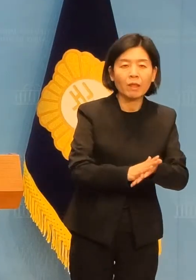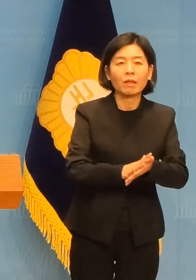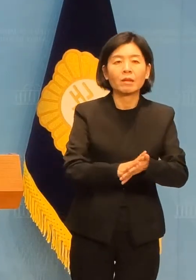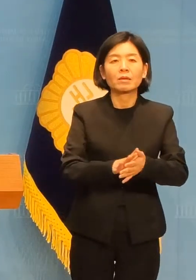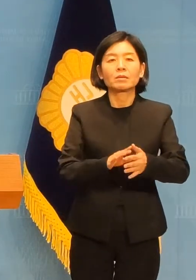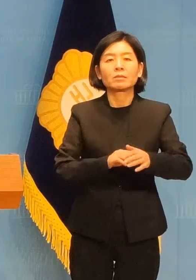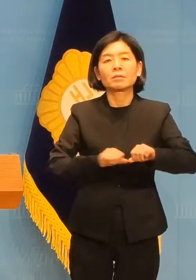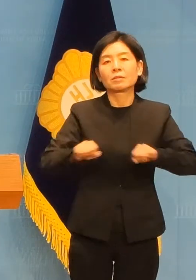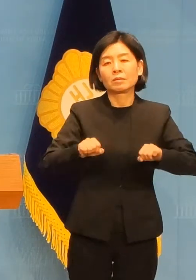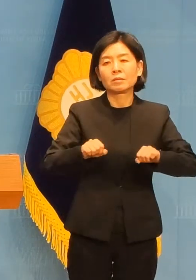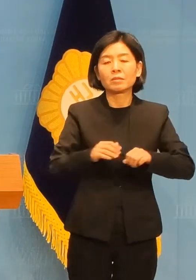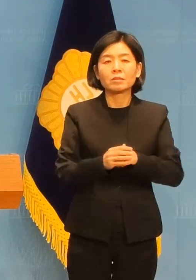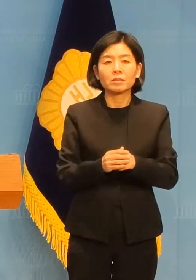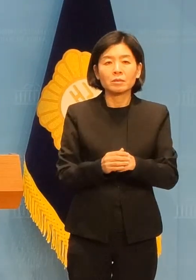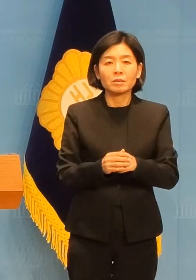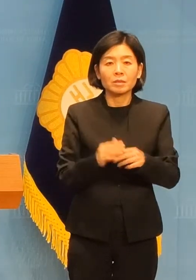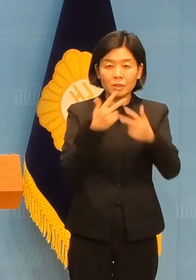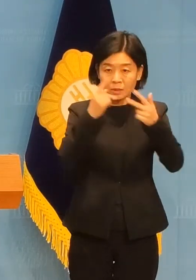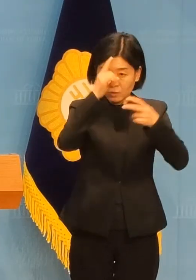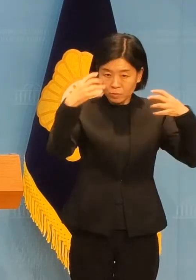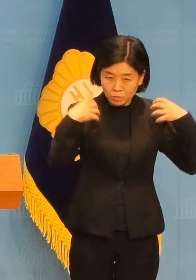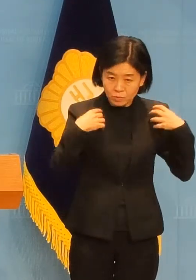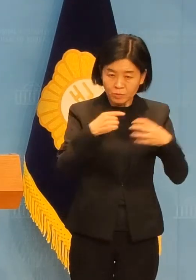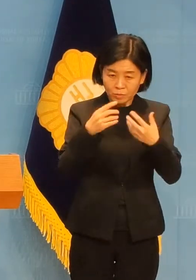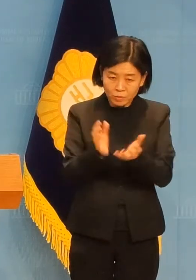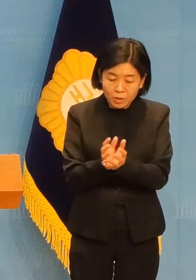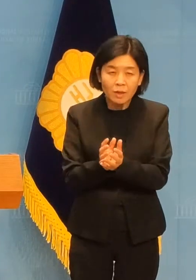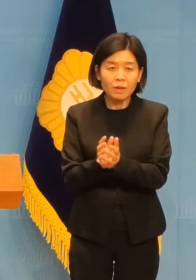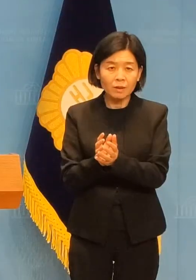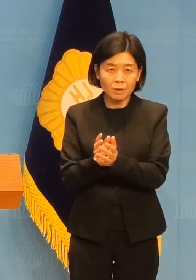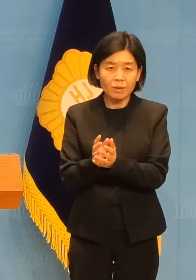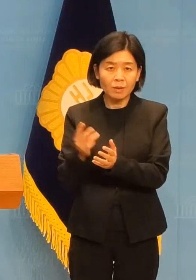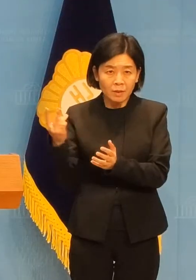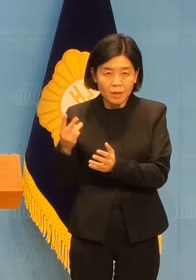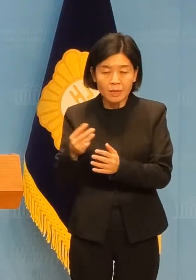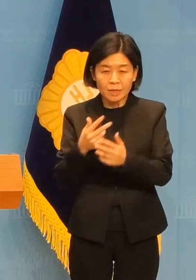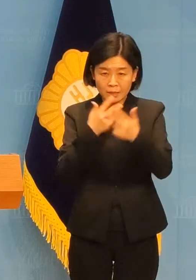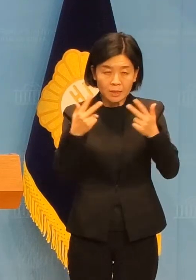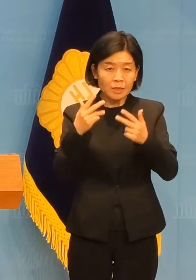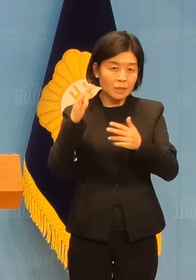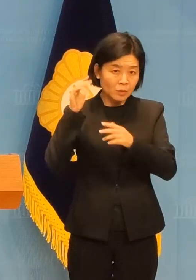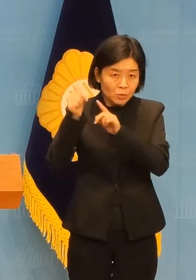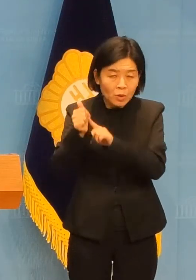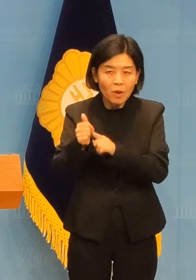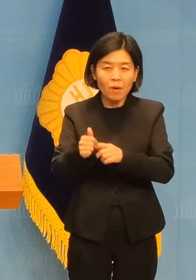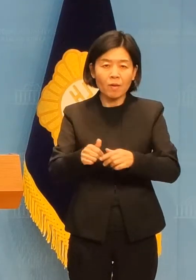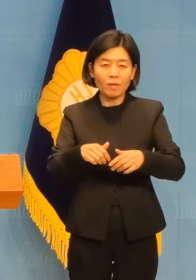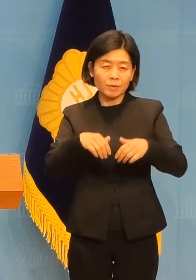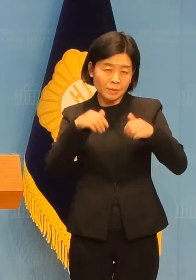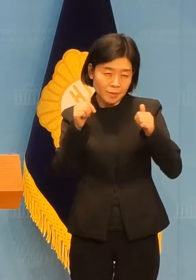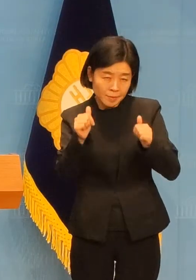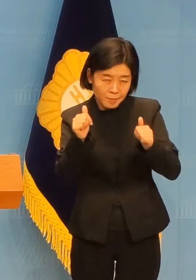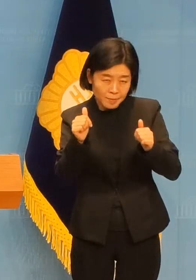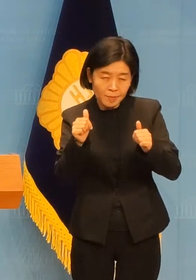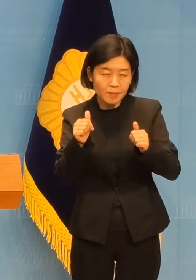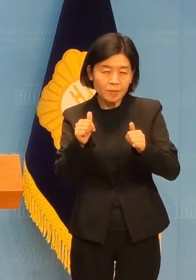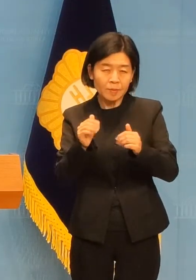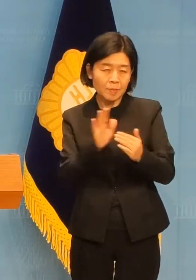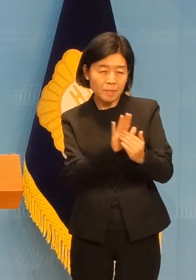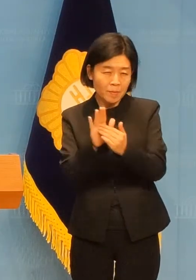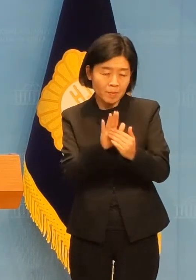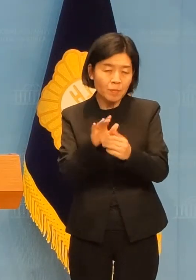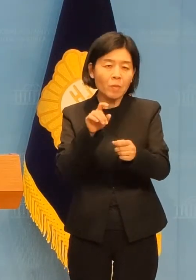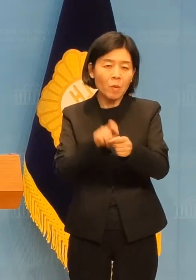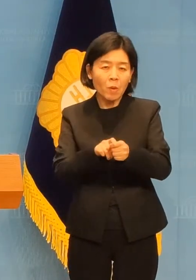이재명 정부와 민주당이 이재명 대통령 사법 리스크를 지우기 위해 수단과 방법을 가리지